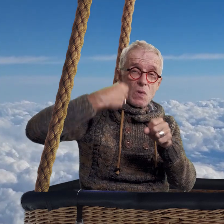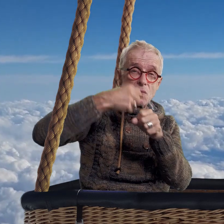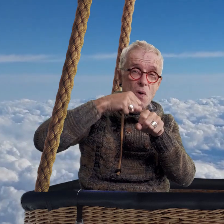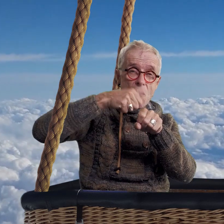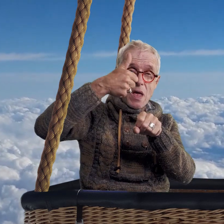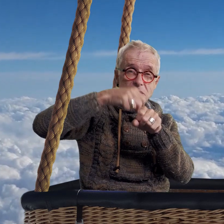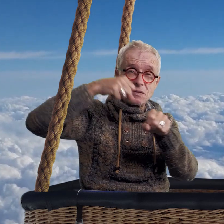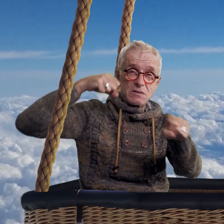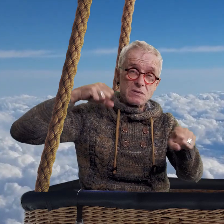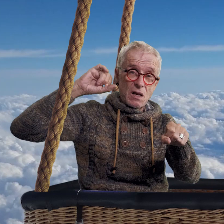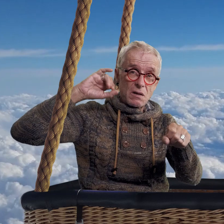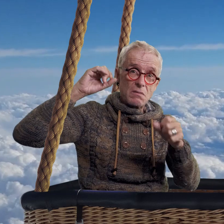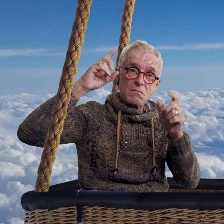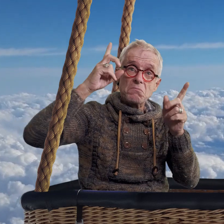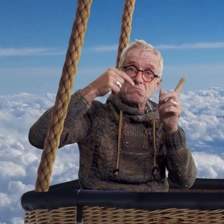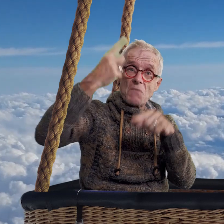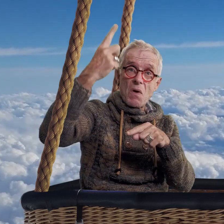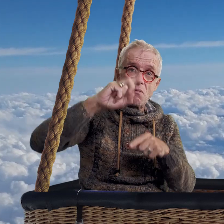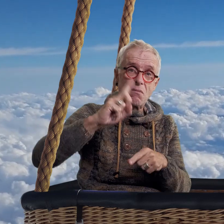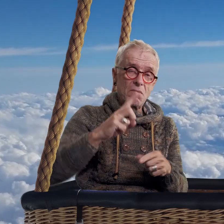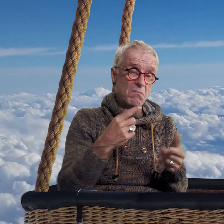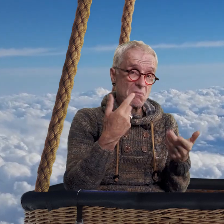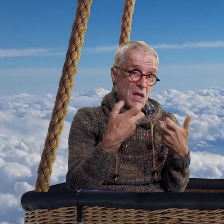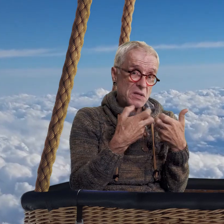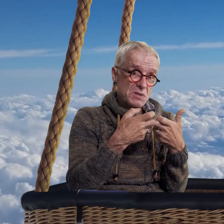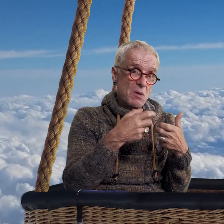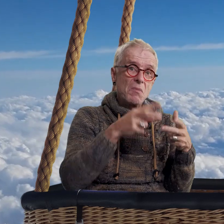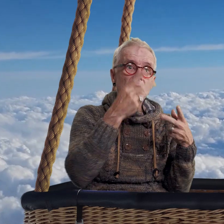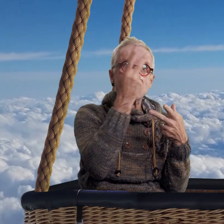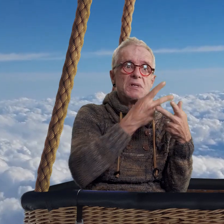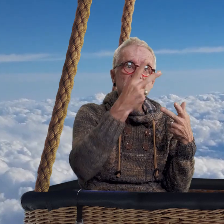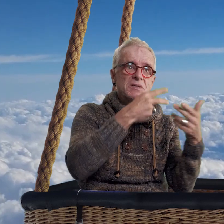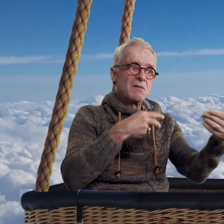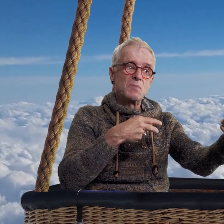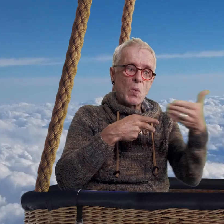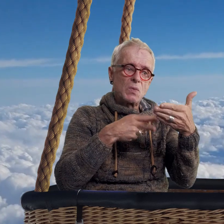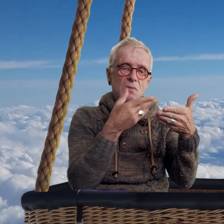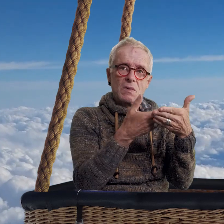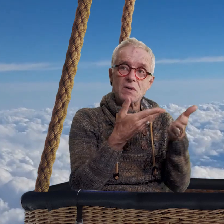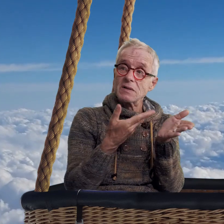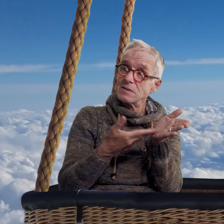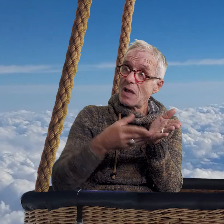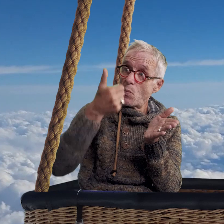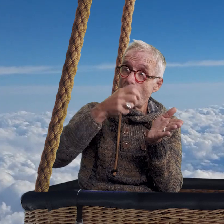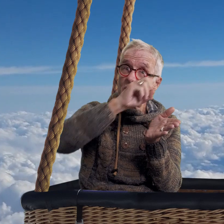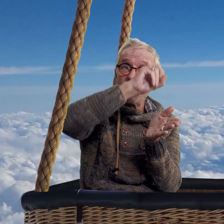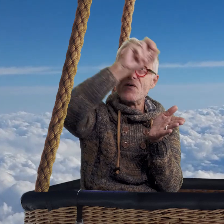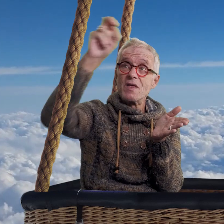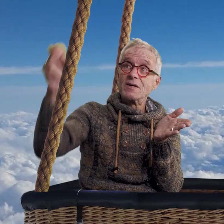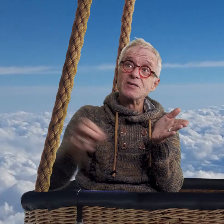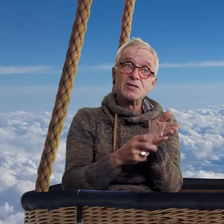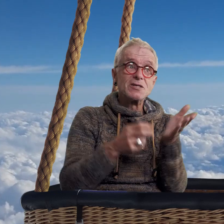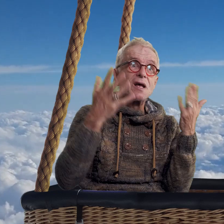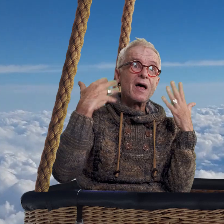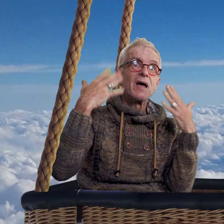L'inconnu tira une gravure de son recueil. « Voici, me dit-il, le premier voyage aérien